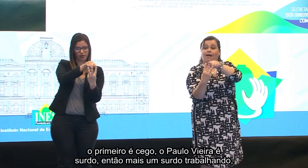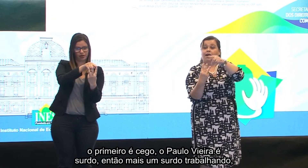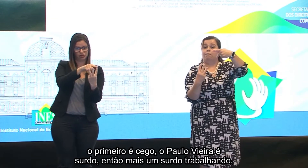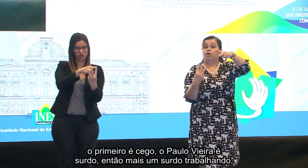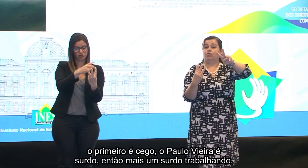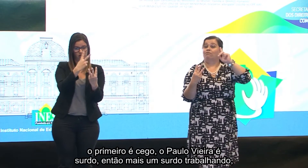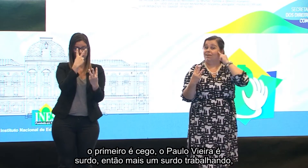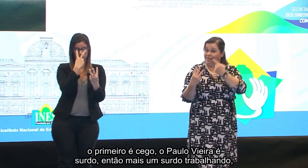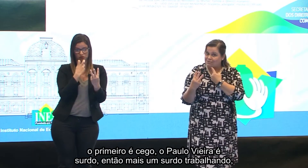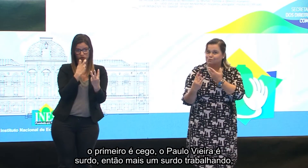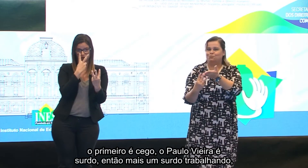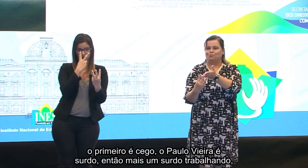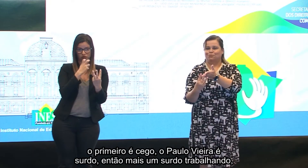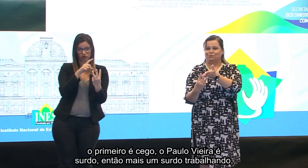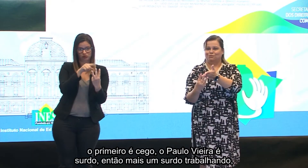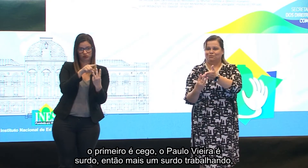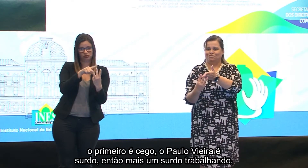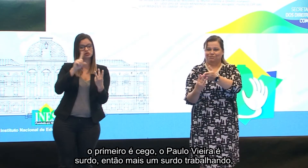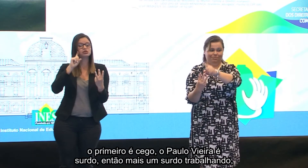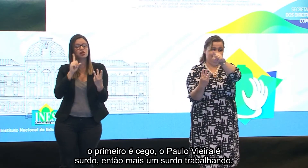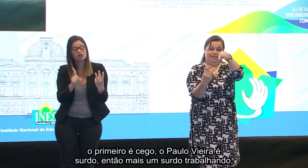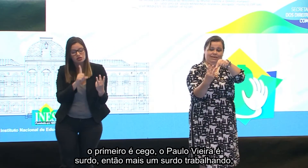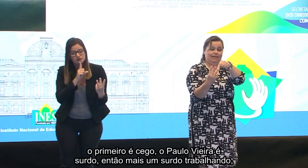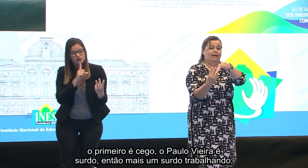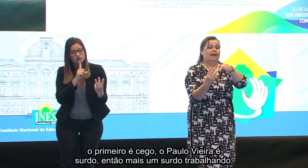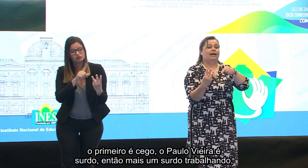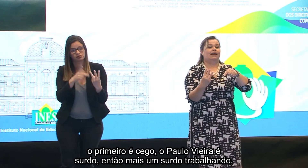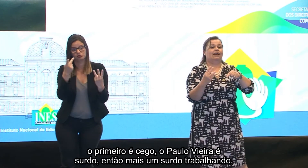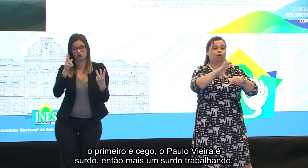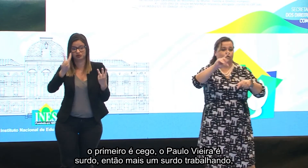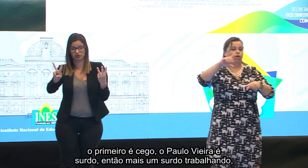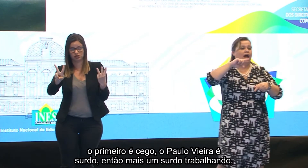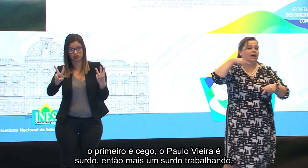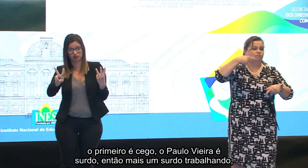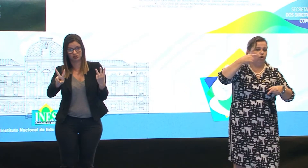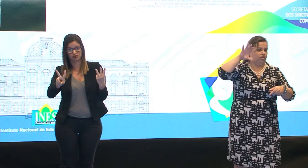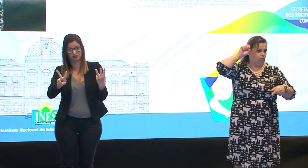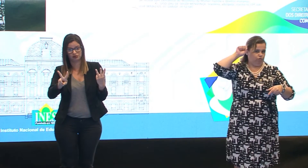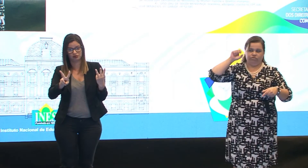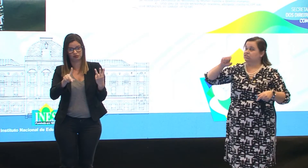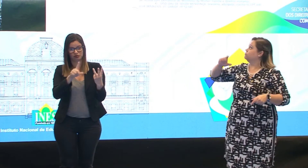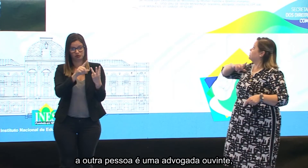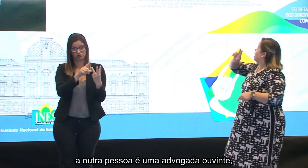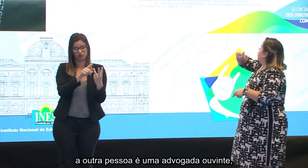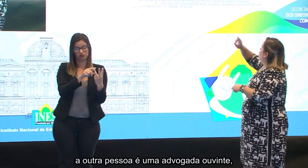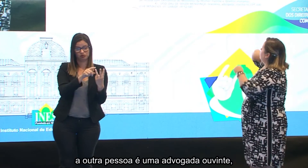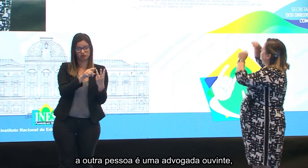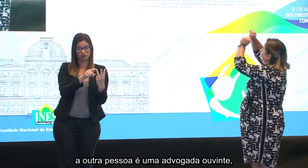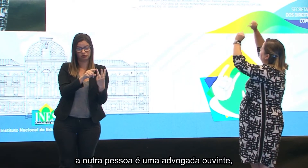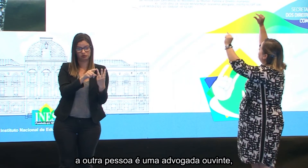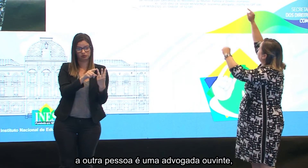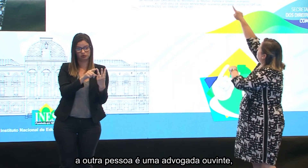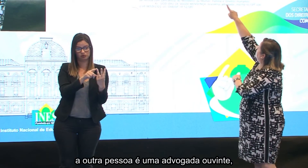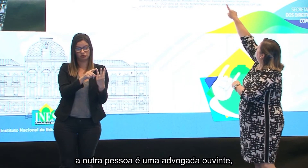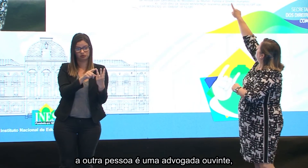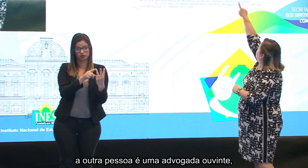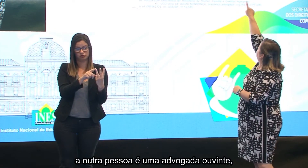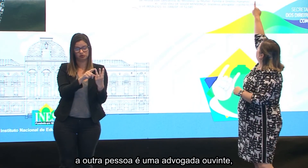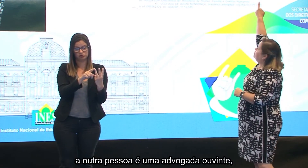cego. O Paulo Vieira é surdo, então mais um surdo trabalhando. E a outra pessoa é uma advogada